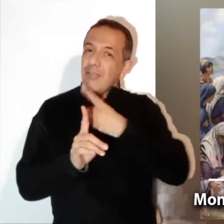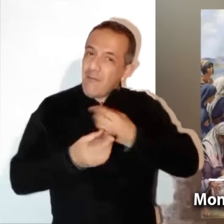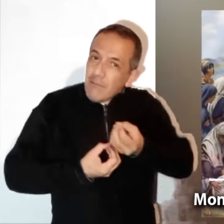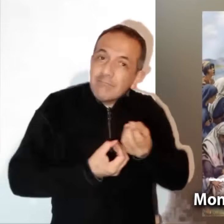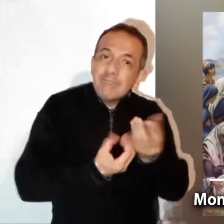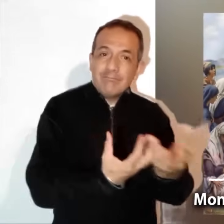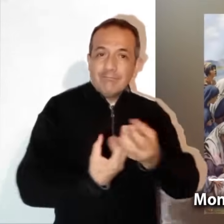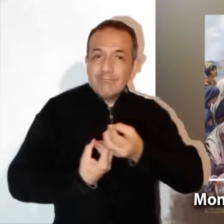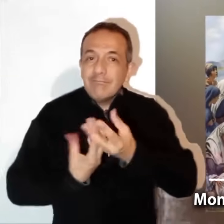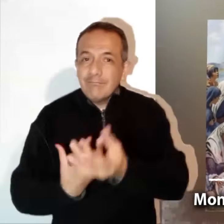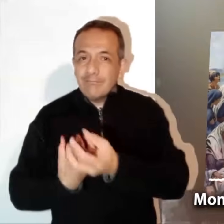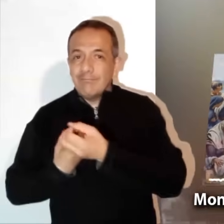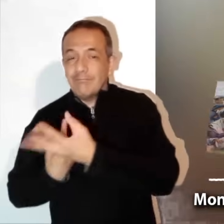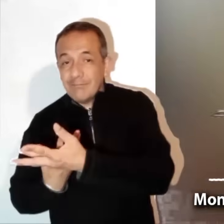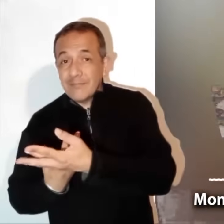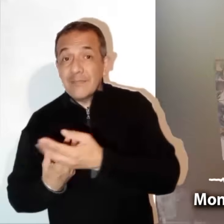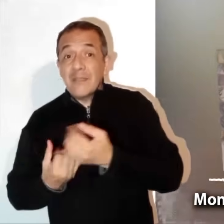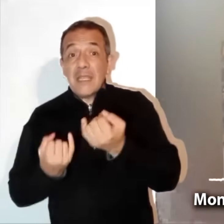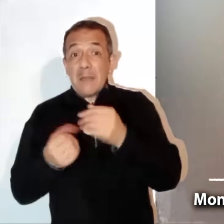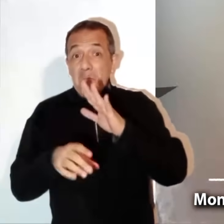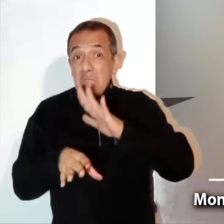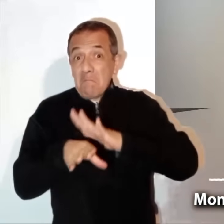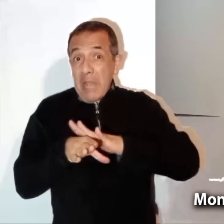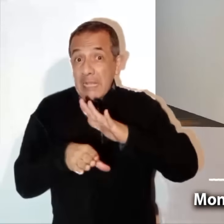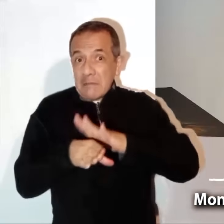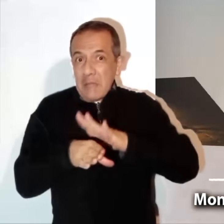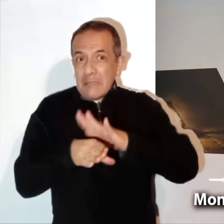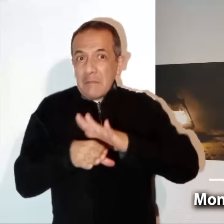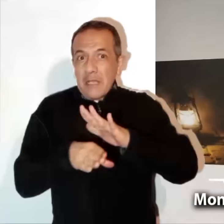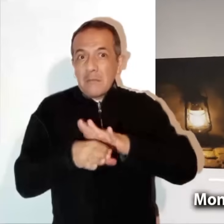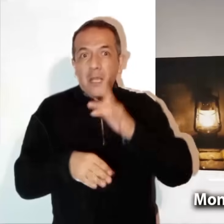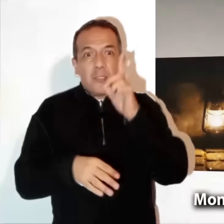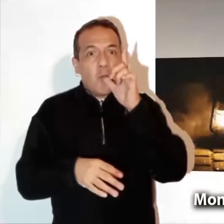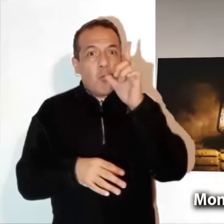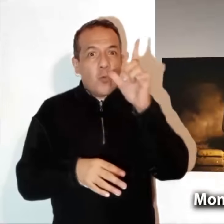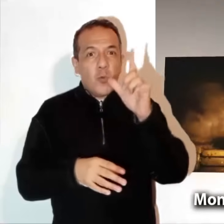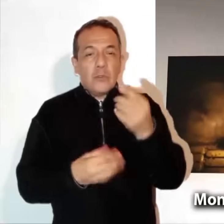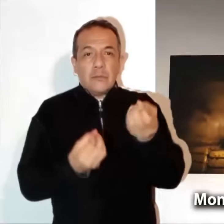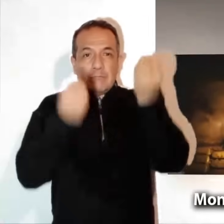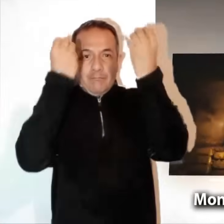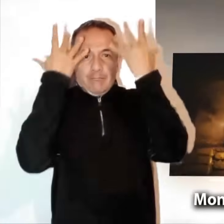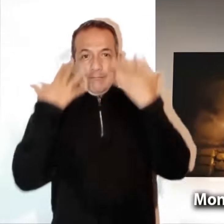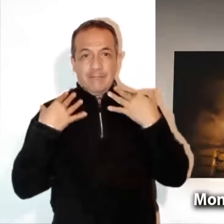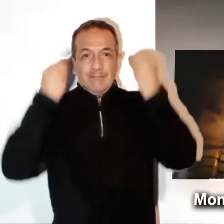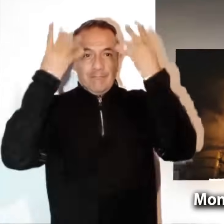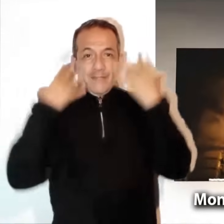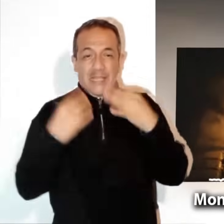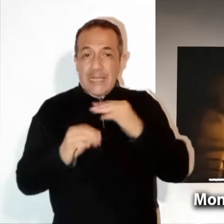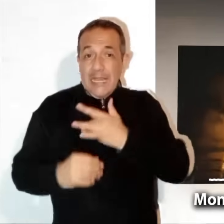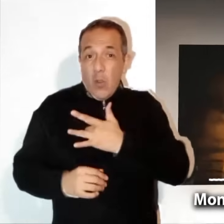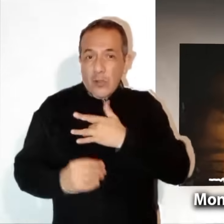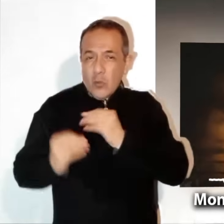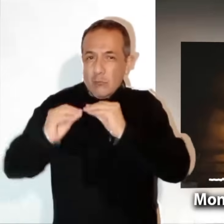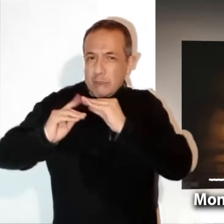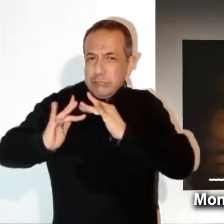él. Entre más luz genera, más luz tiene en su corazón. Pero igual que la